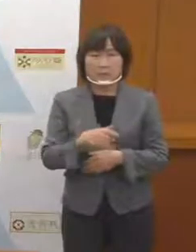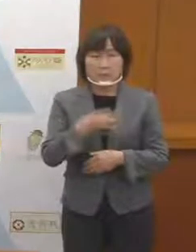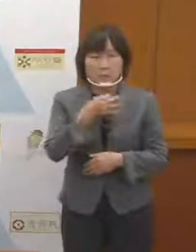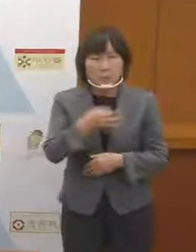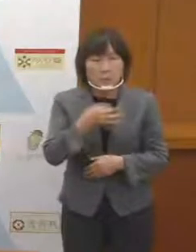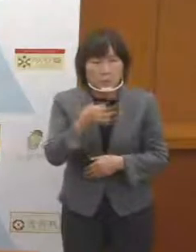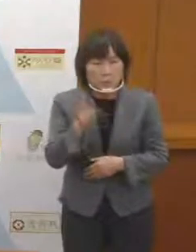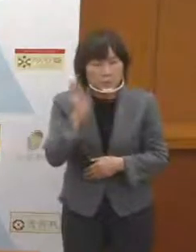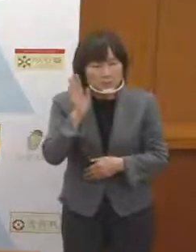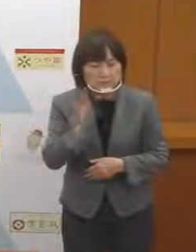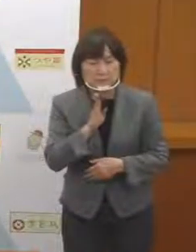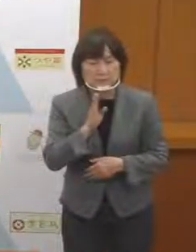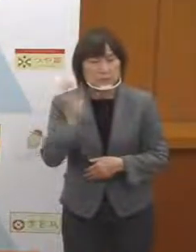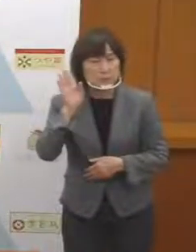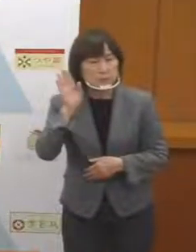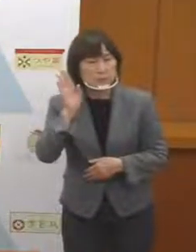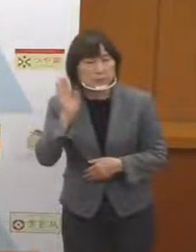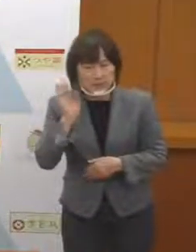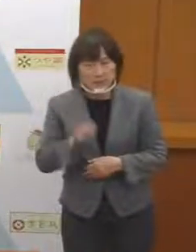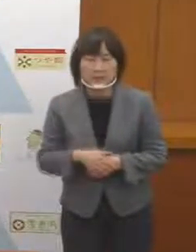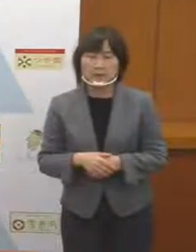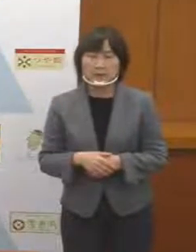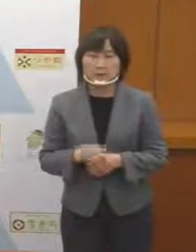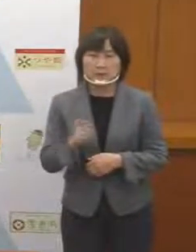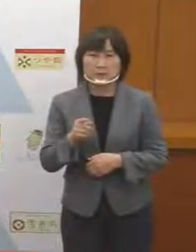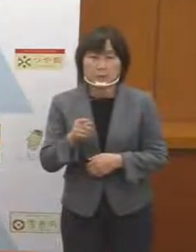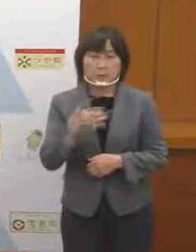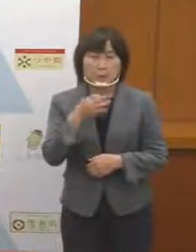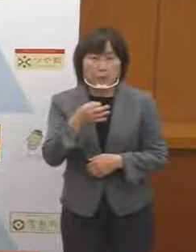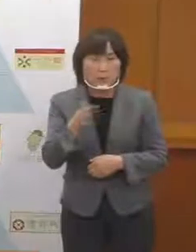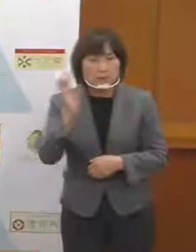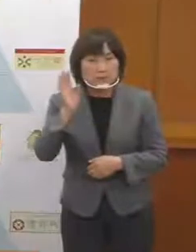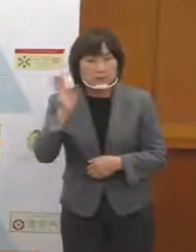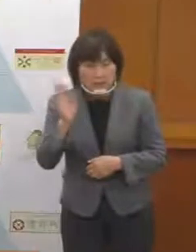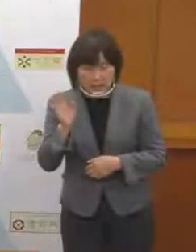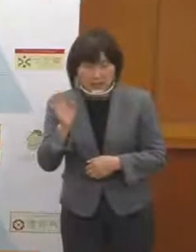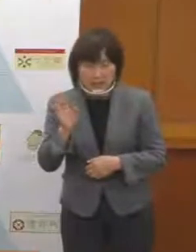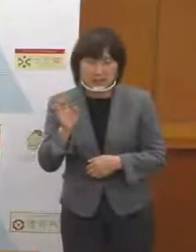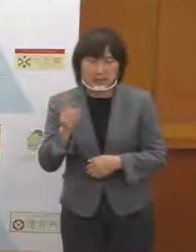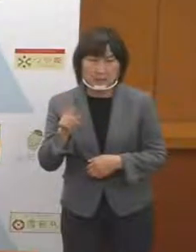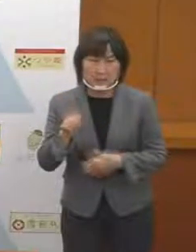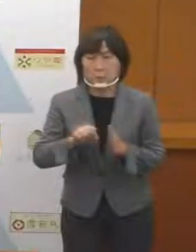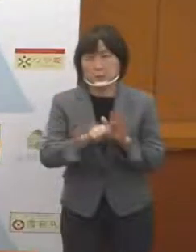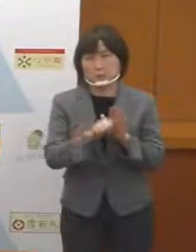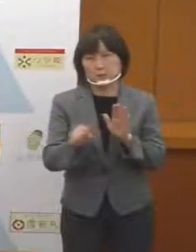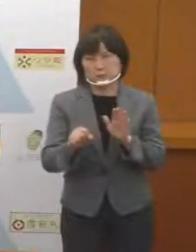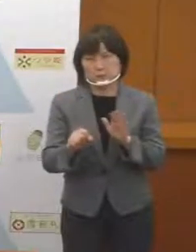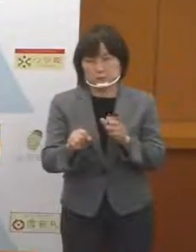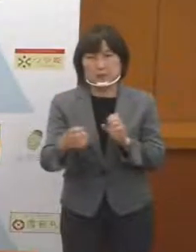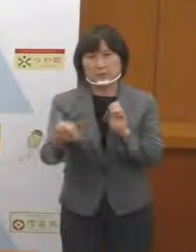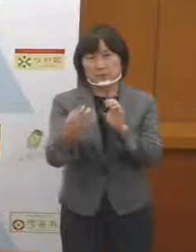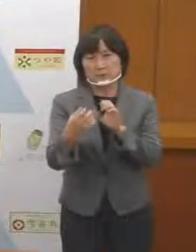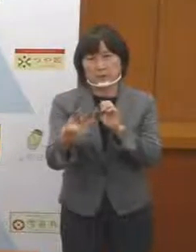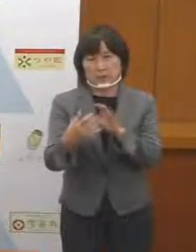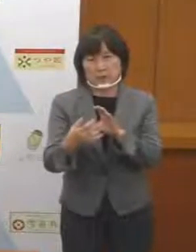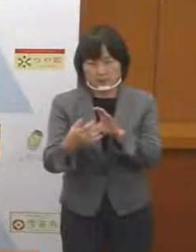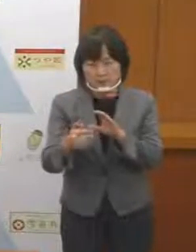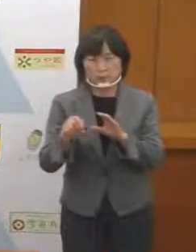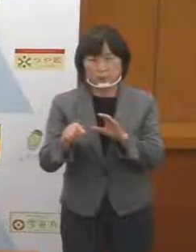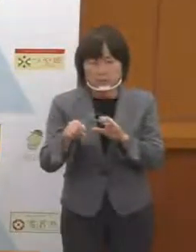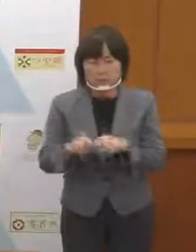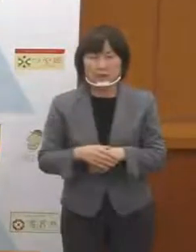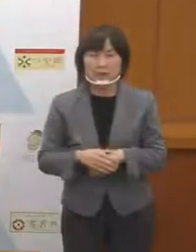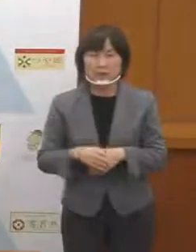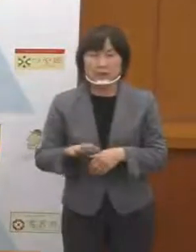をお聞きしそしてそれを反映させる対話をするというのはもうずっと